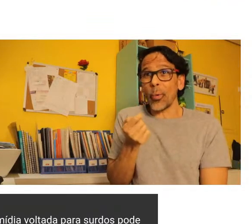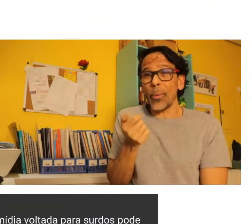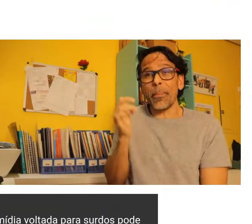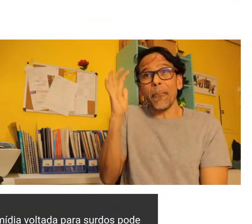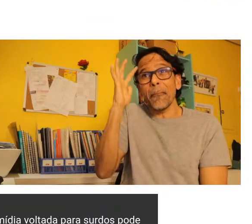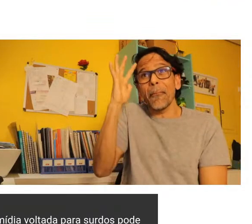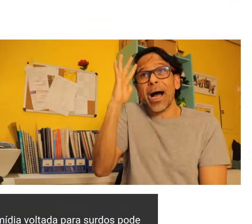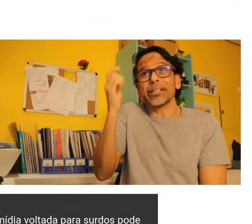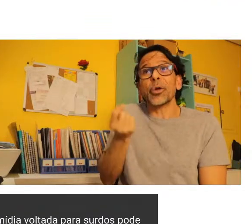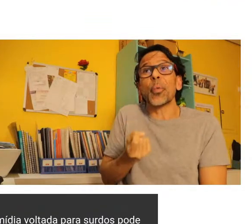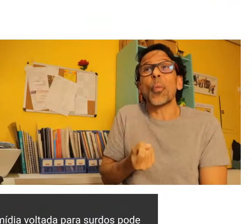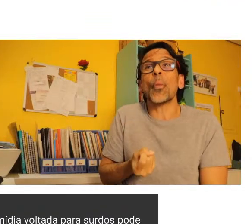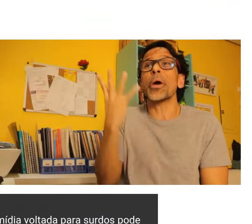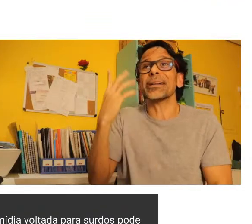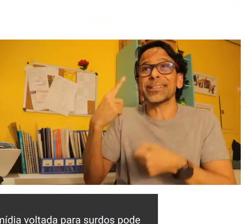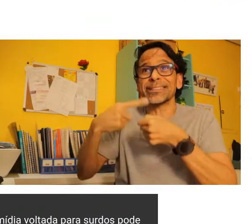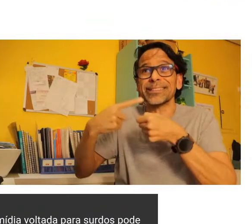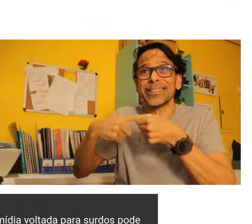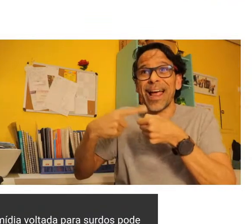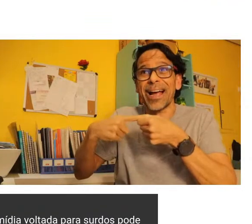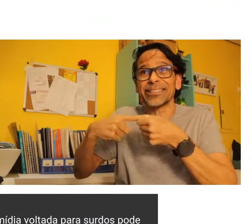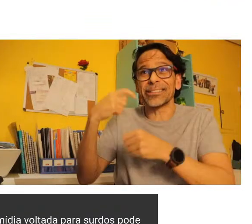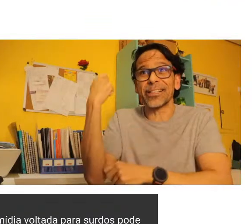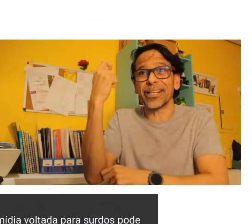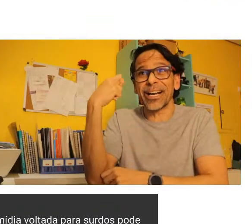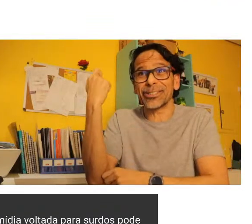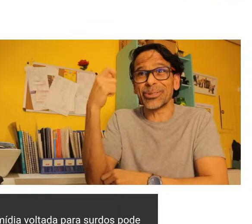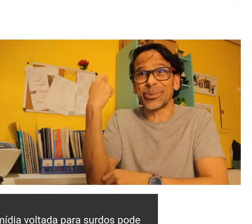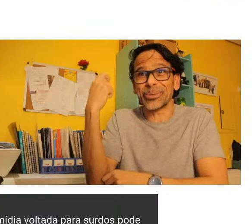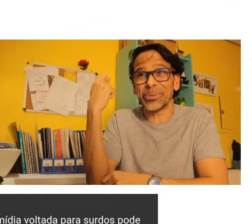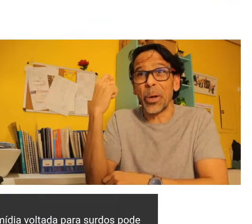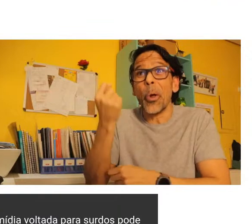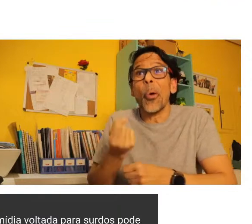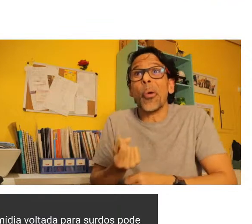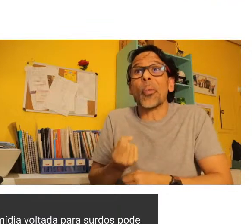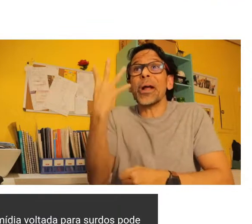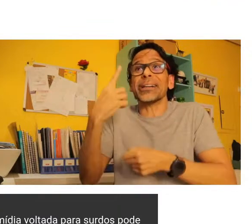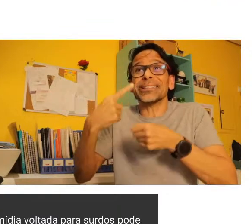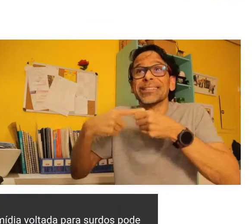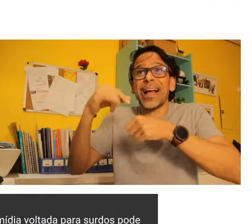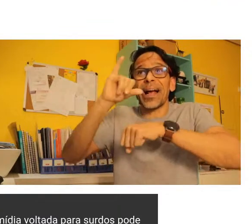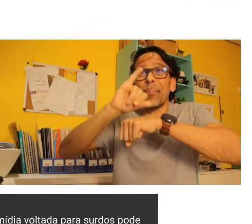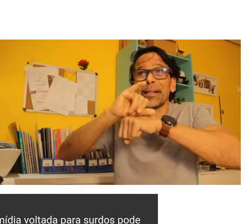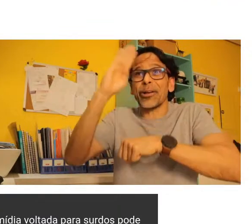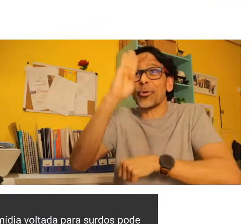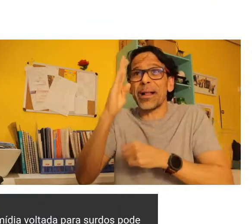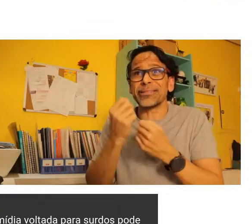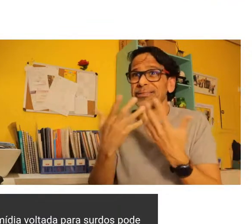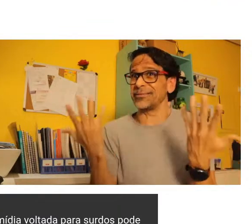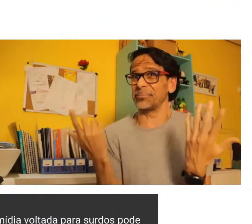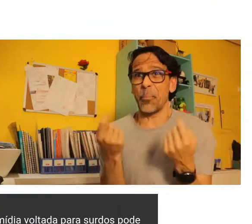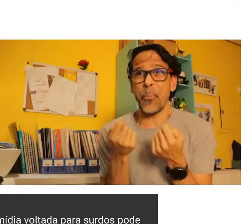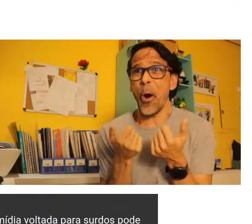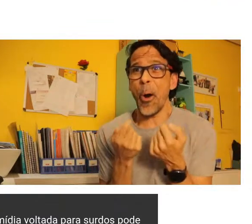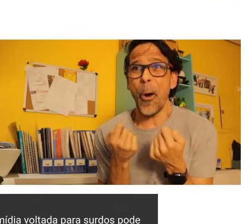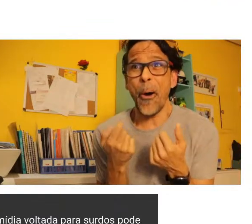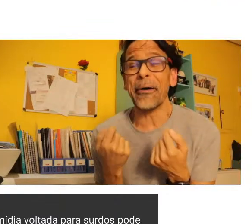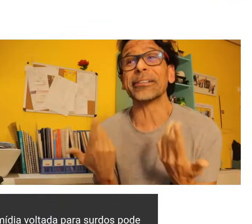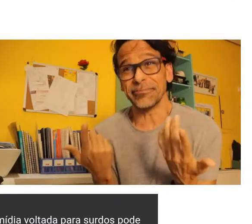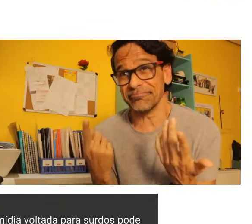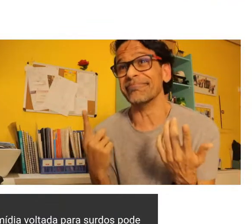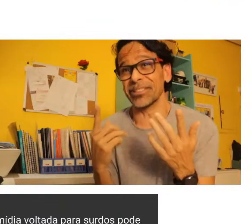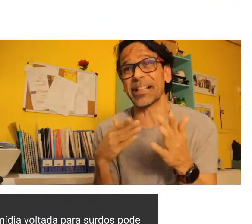outras que deve 178 escolas em sabe o que são poucos mas é dentro do município do